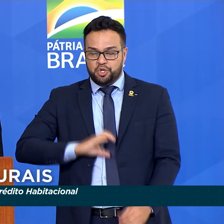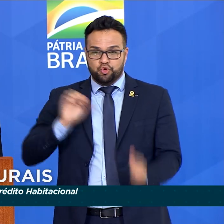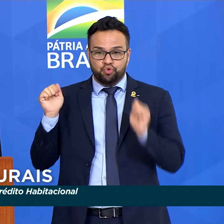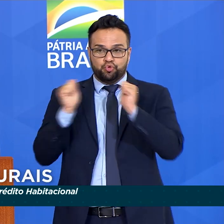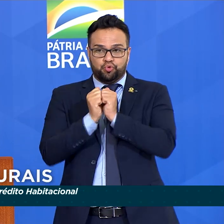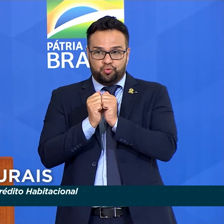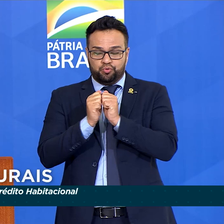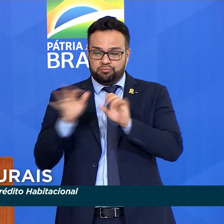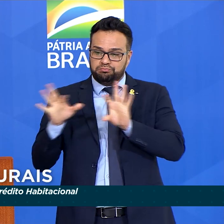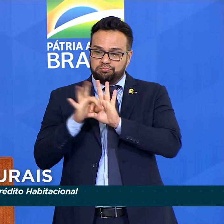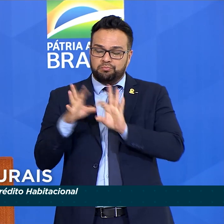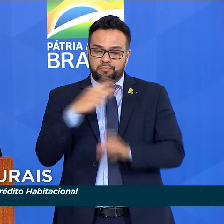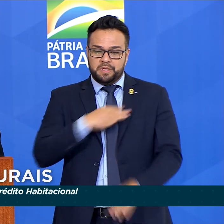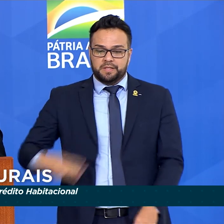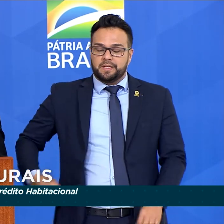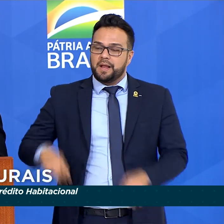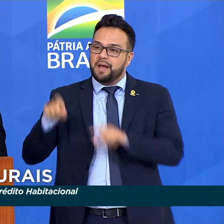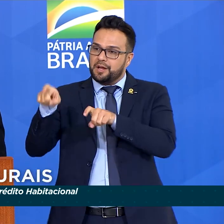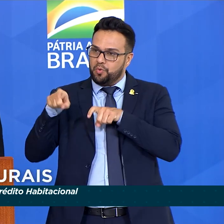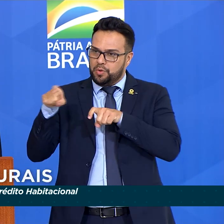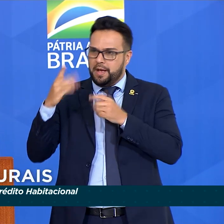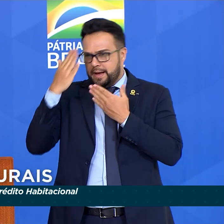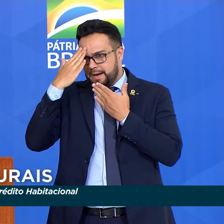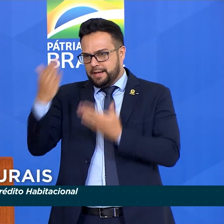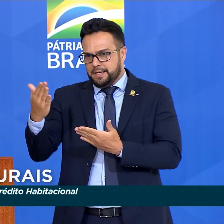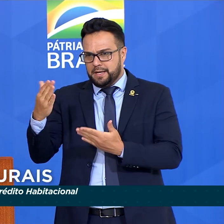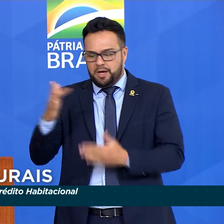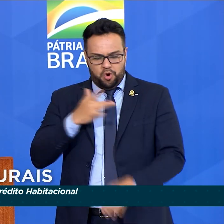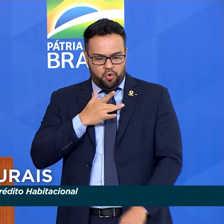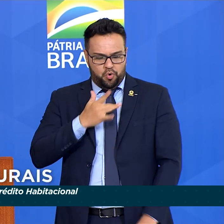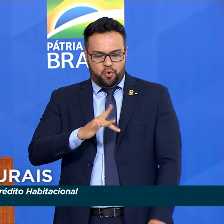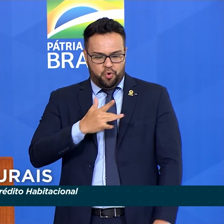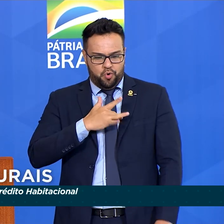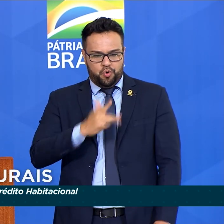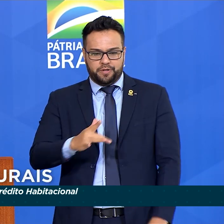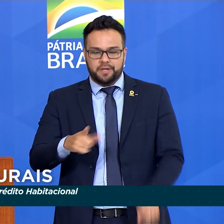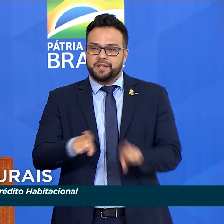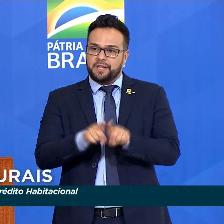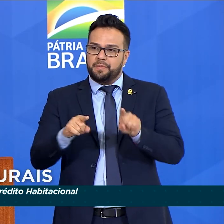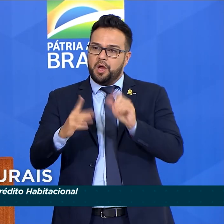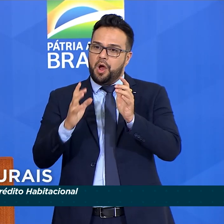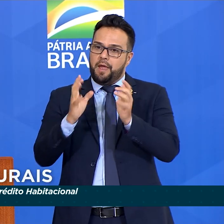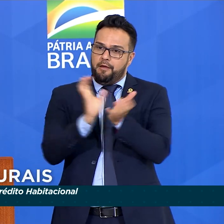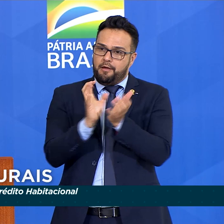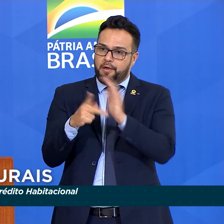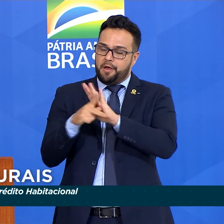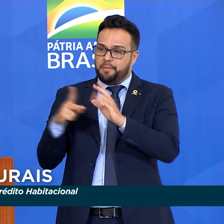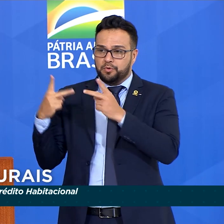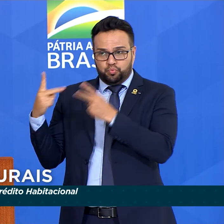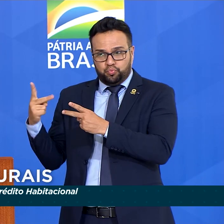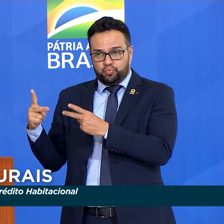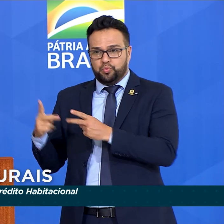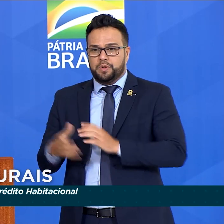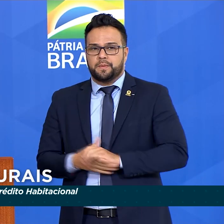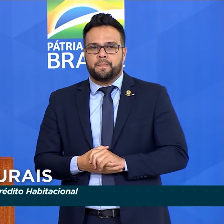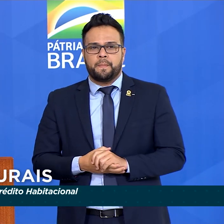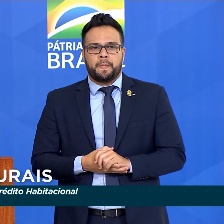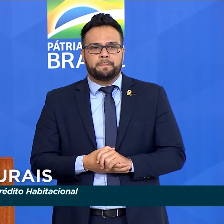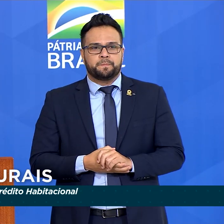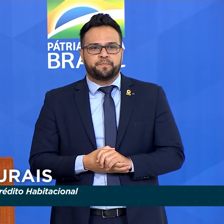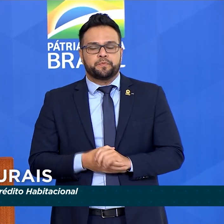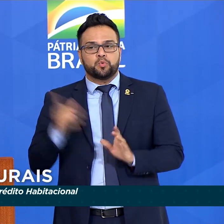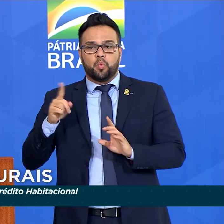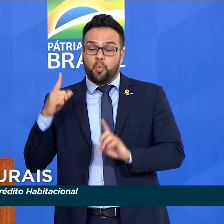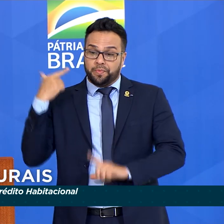Agricultura, tem recebido do Ministério da Cidadania, agradecer ao ministro Onyx e à sua equipe. Por exemplo, na recente